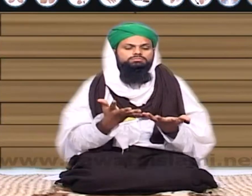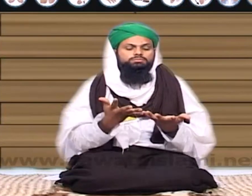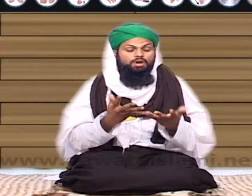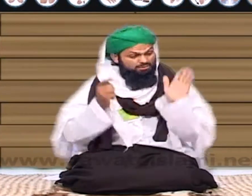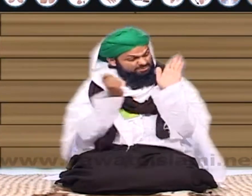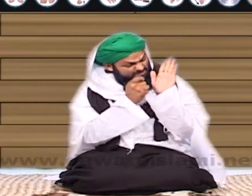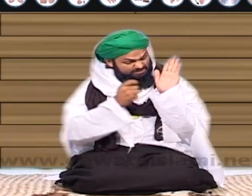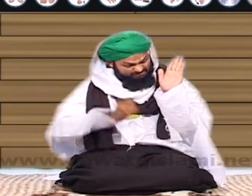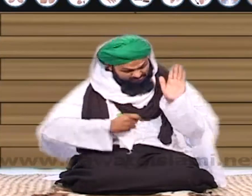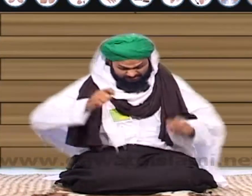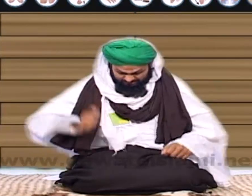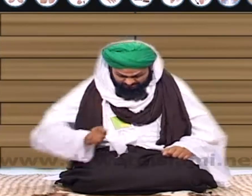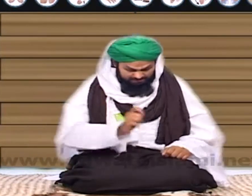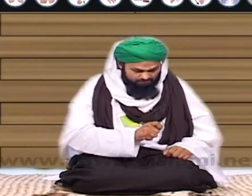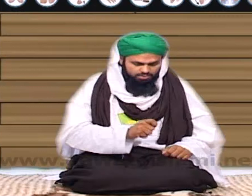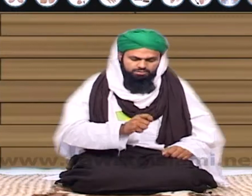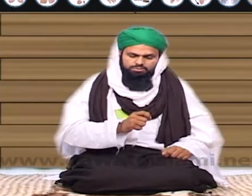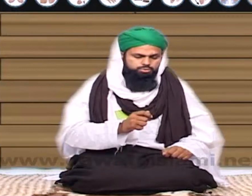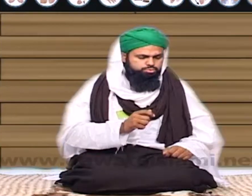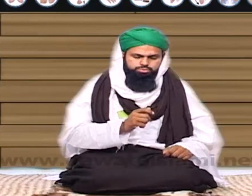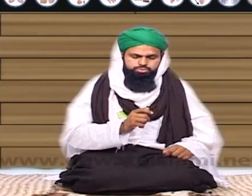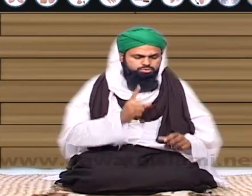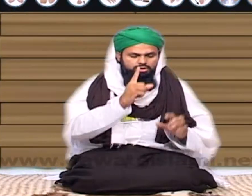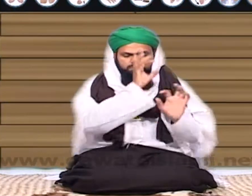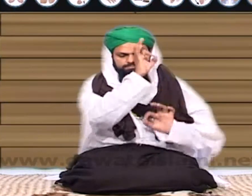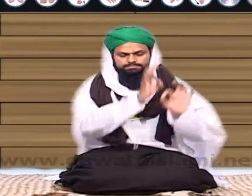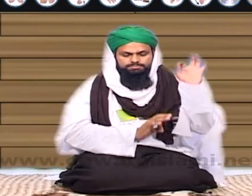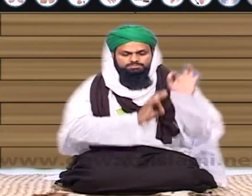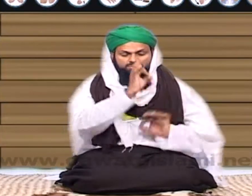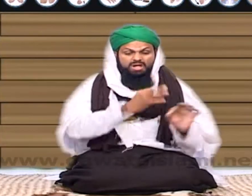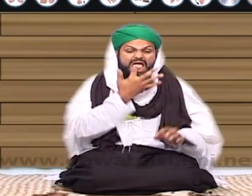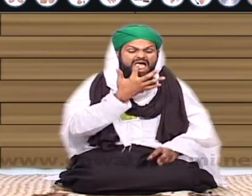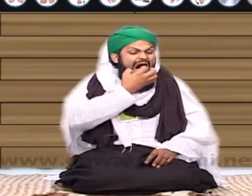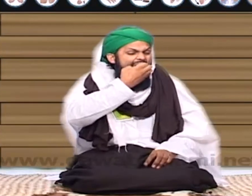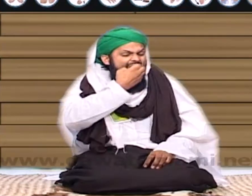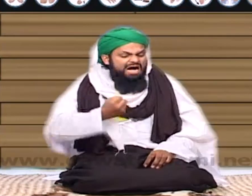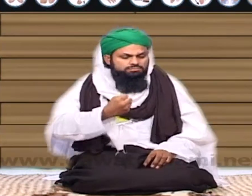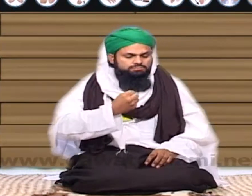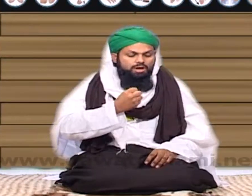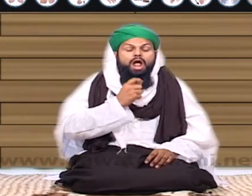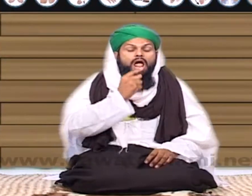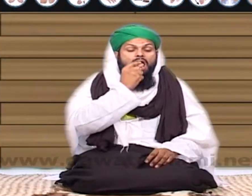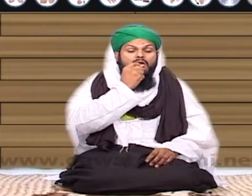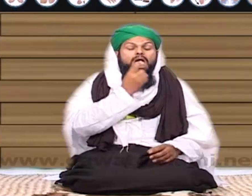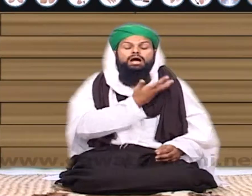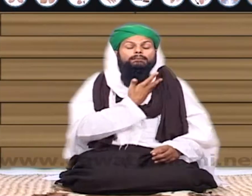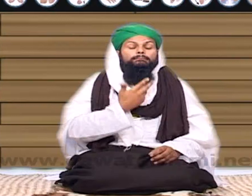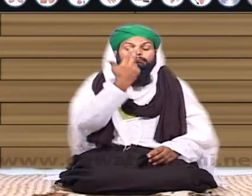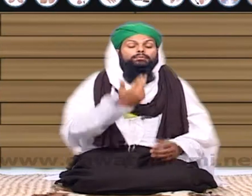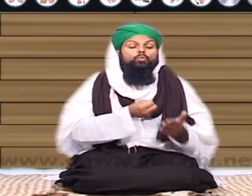آئے۔ تو معاذ اللہ اگر کیلیں ٹھونک دی جائے، معاذ اللہ۔ اور پھر زبان بھی گدی سے باہر نکلی ہوئی، ذرا زبان کو کھینچ